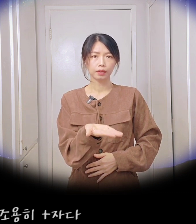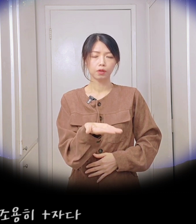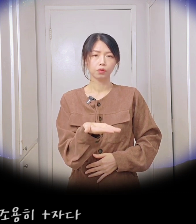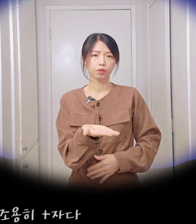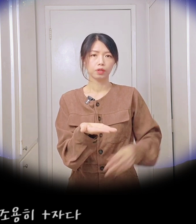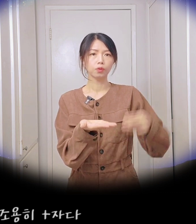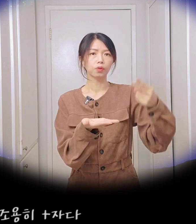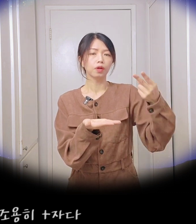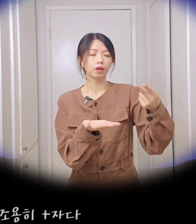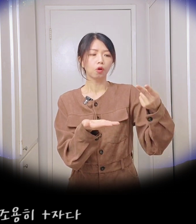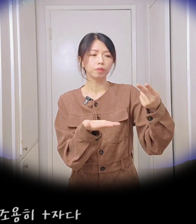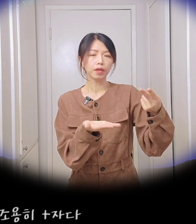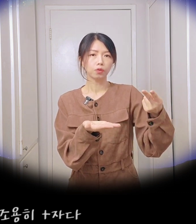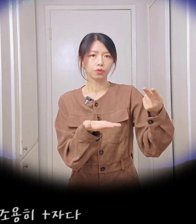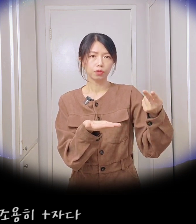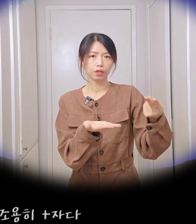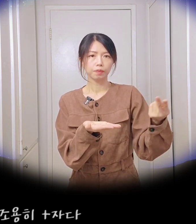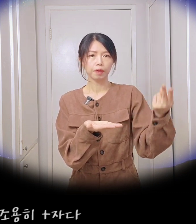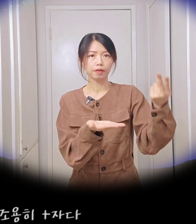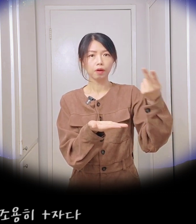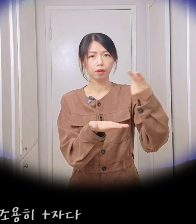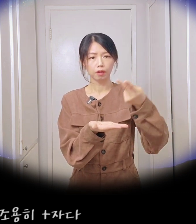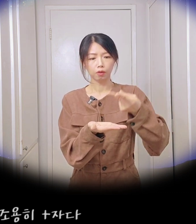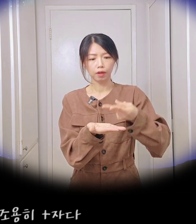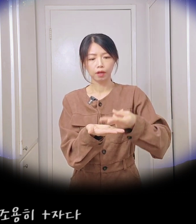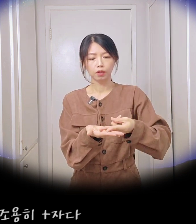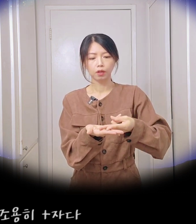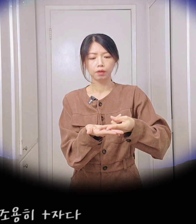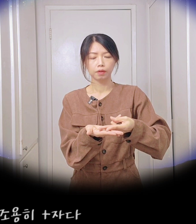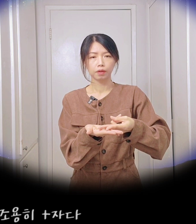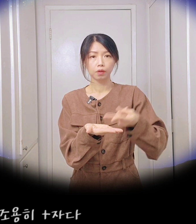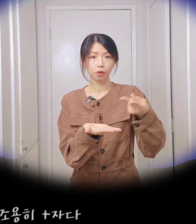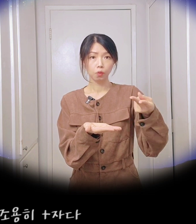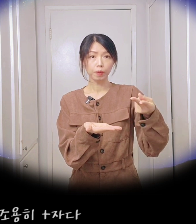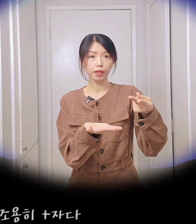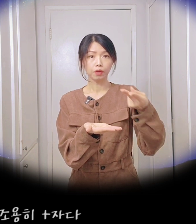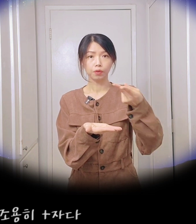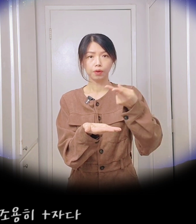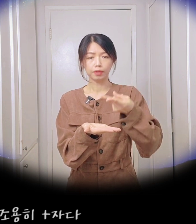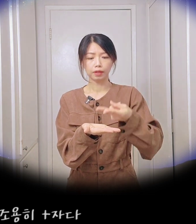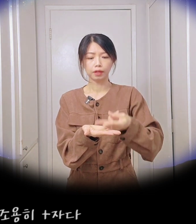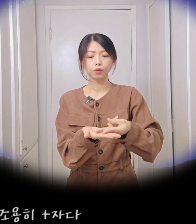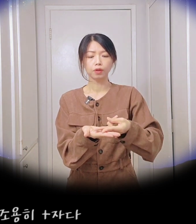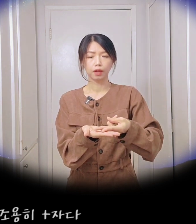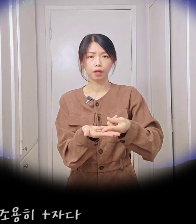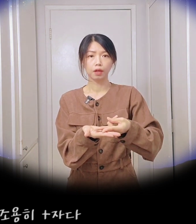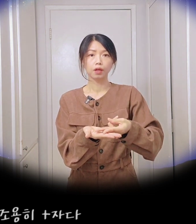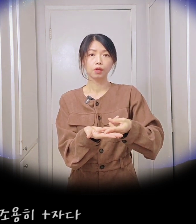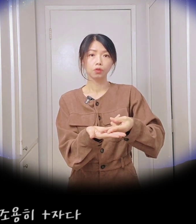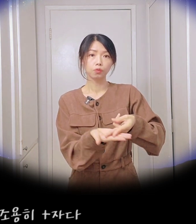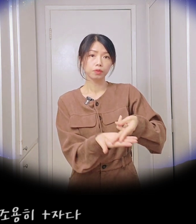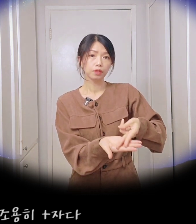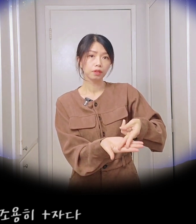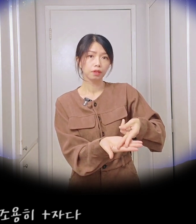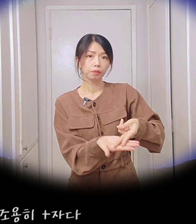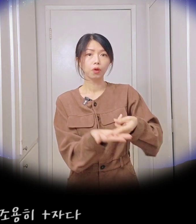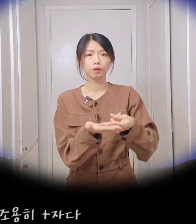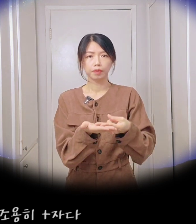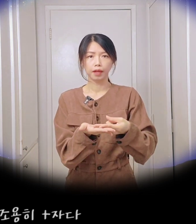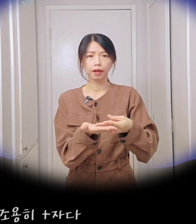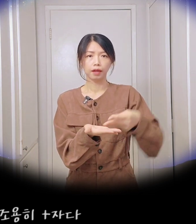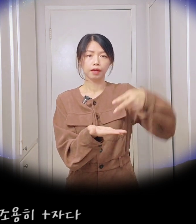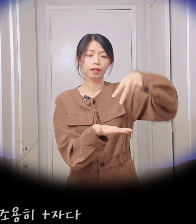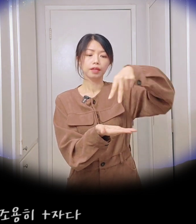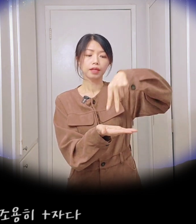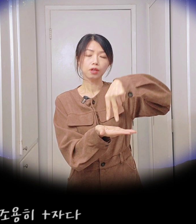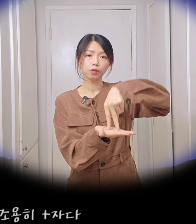한 이 상태로 두시고 검지하고 중지를 펴서 이렇게 손바닥이 위로 한 이 상태로 이렇게 눕는